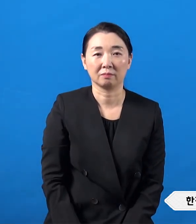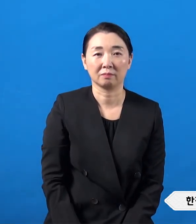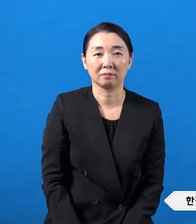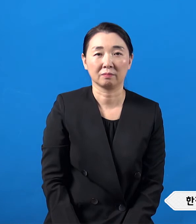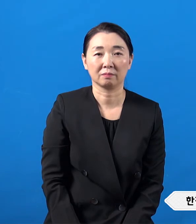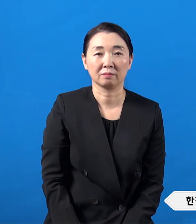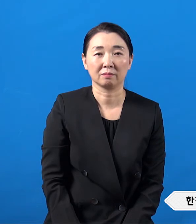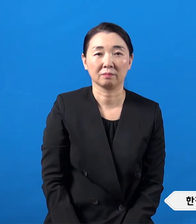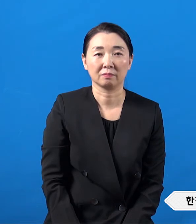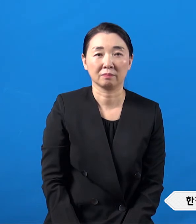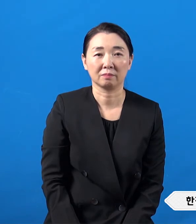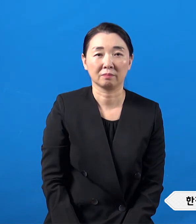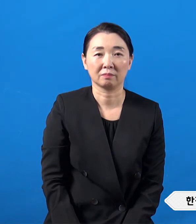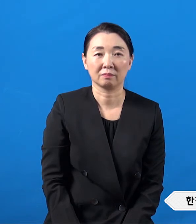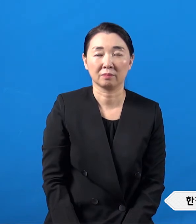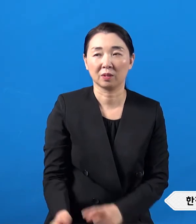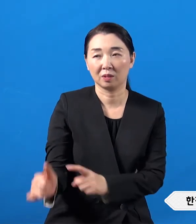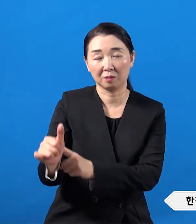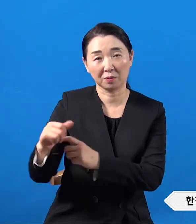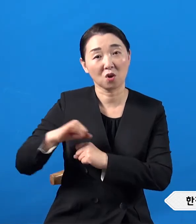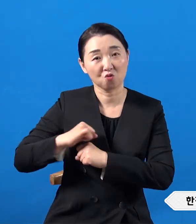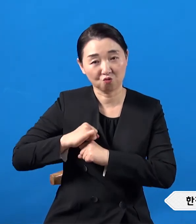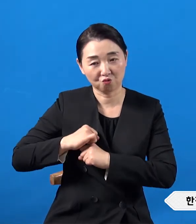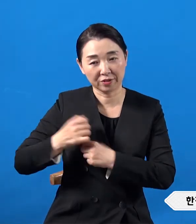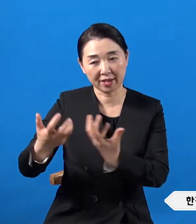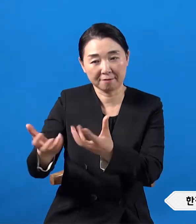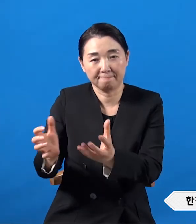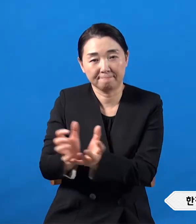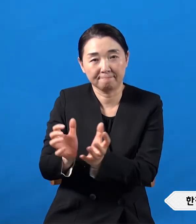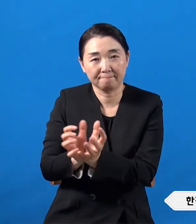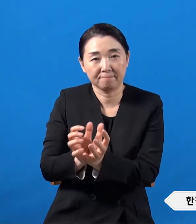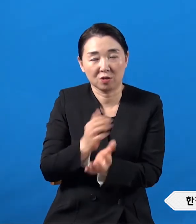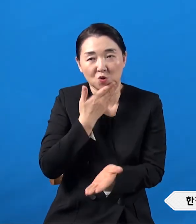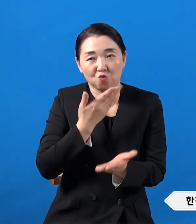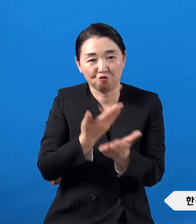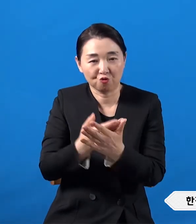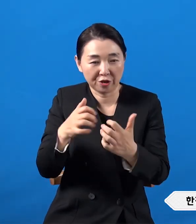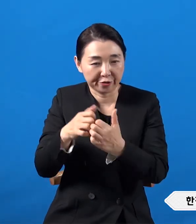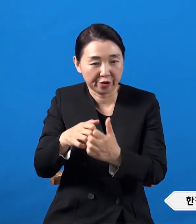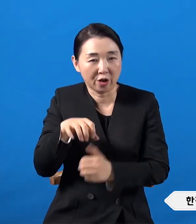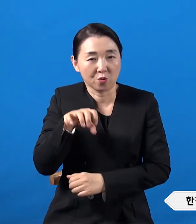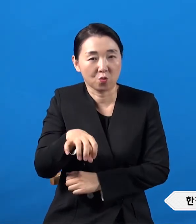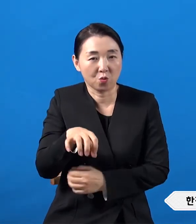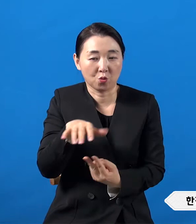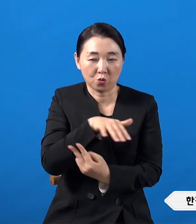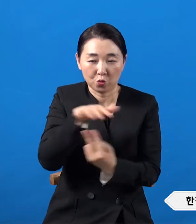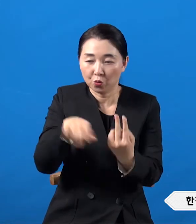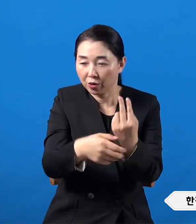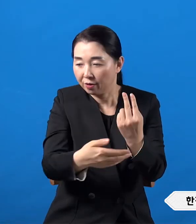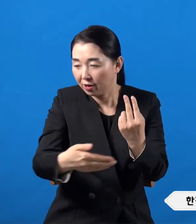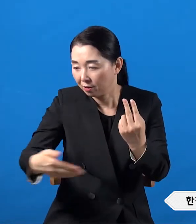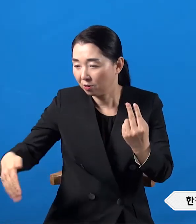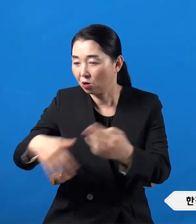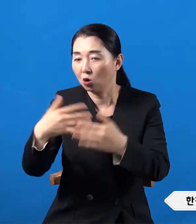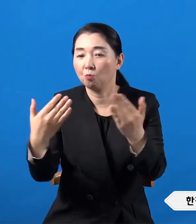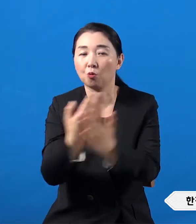이 입다의 군사들이 전략 요충지인 그 요단강 나루터를